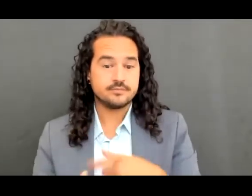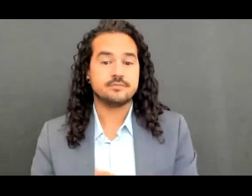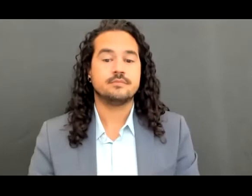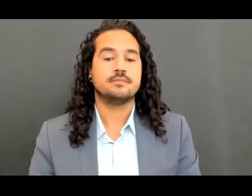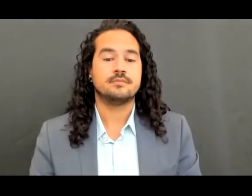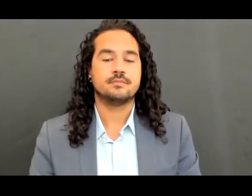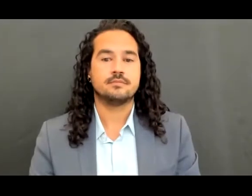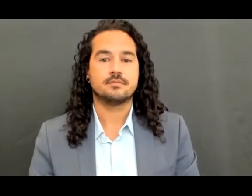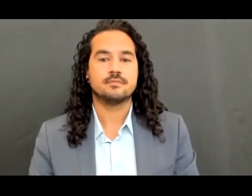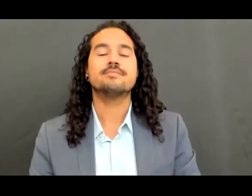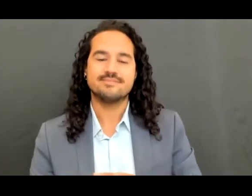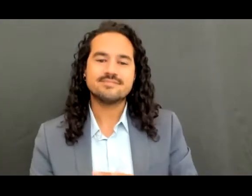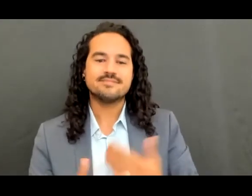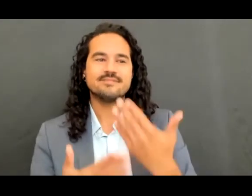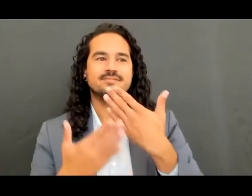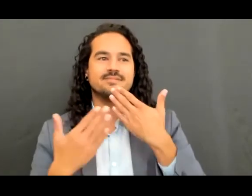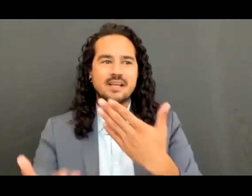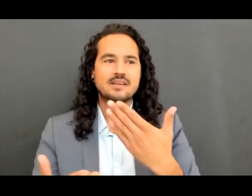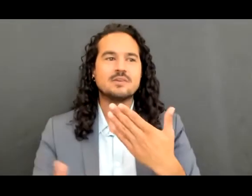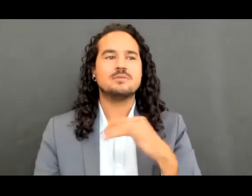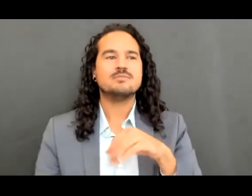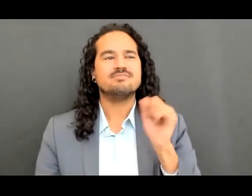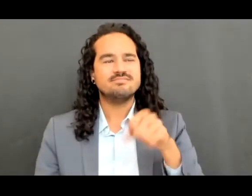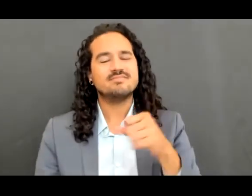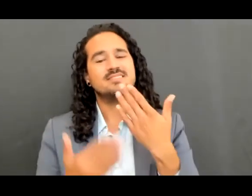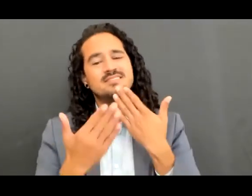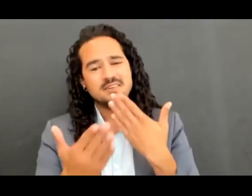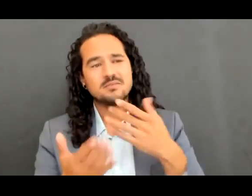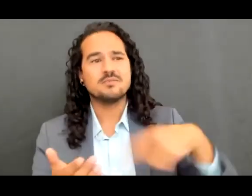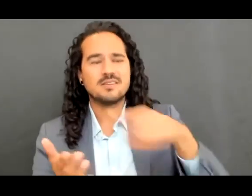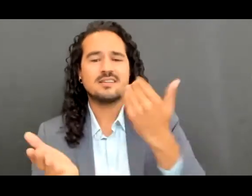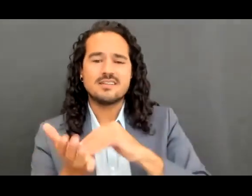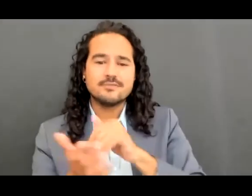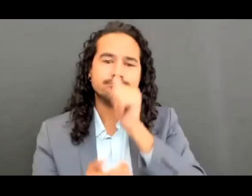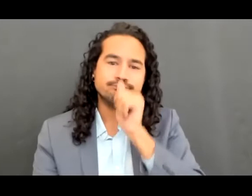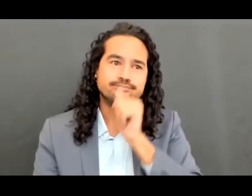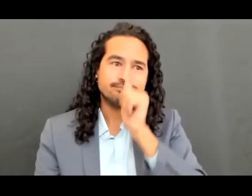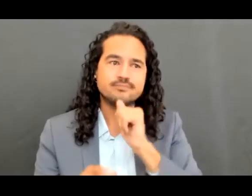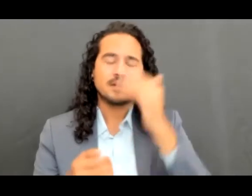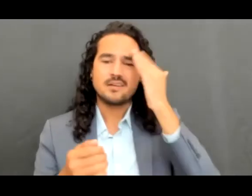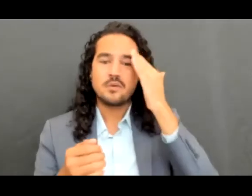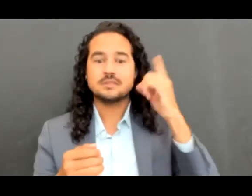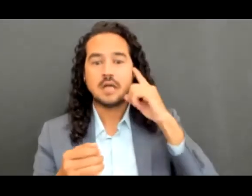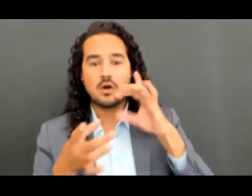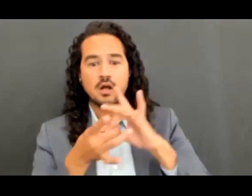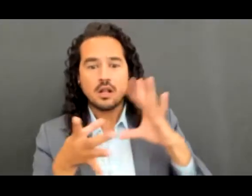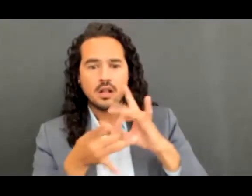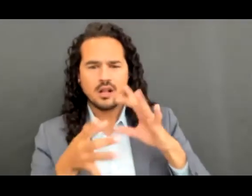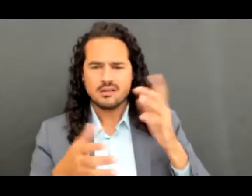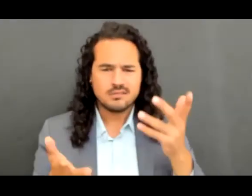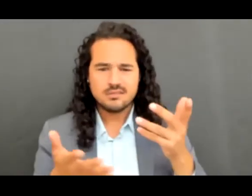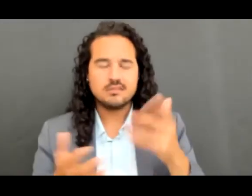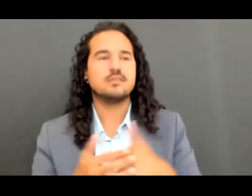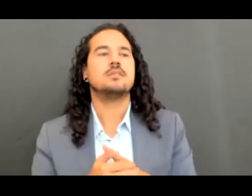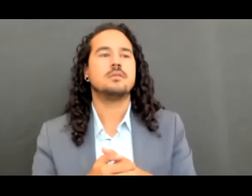Bueno, gracias. Entonces, solamente quiero decir gracias por su paciencia de nuestro mensaje. Y